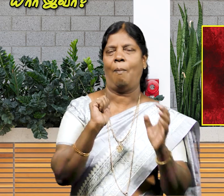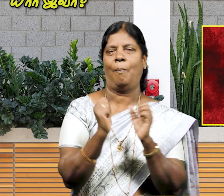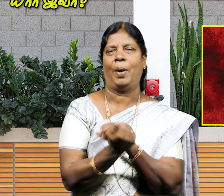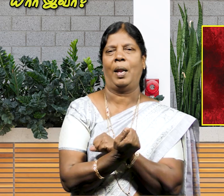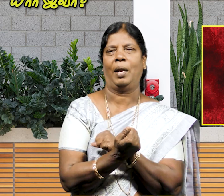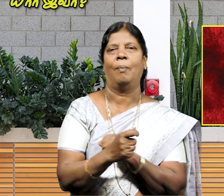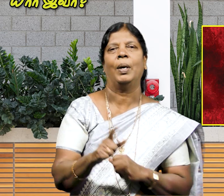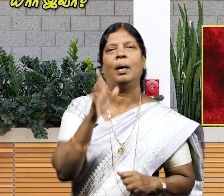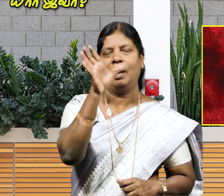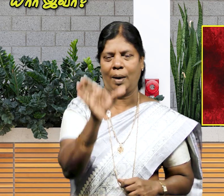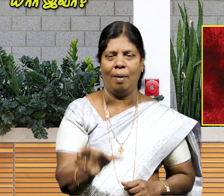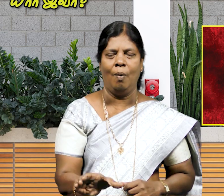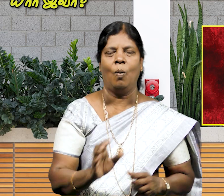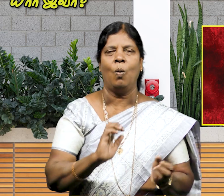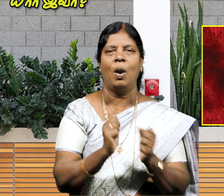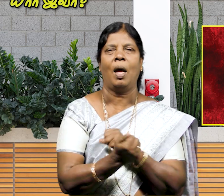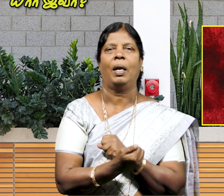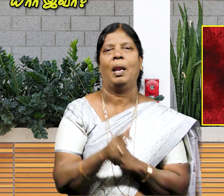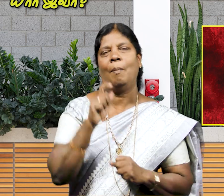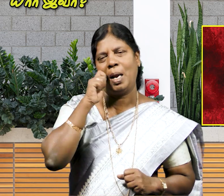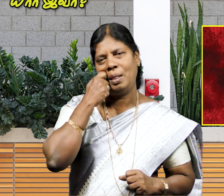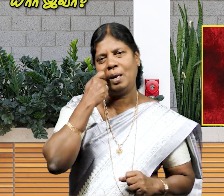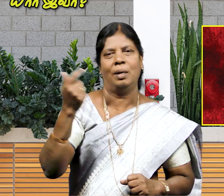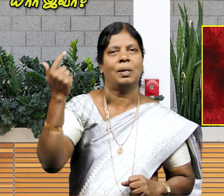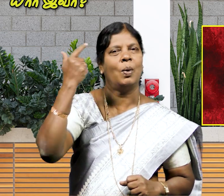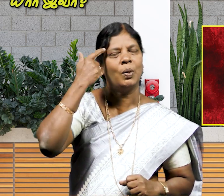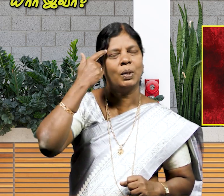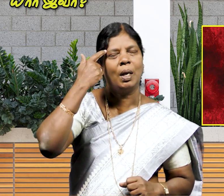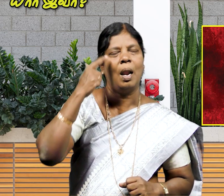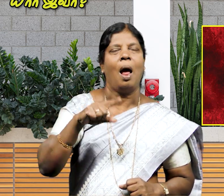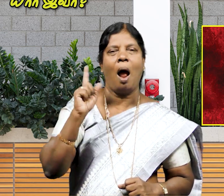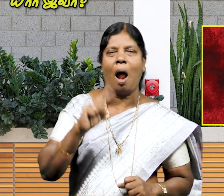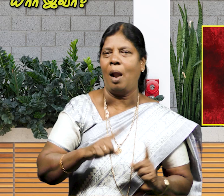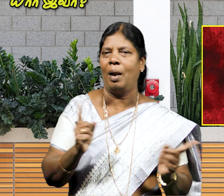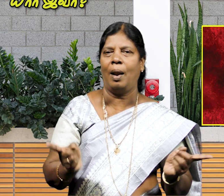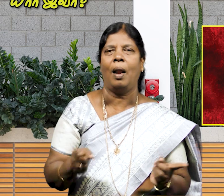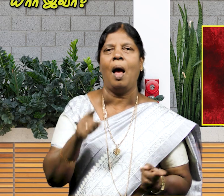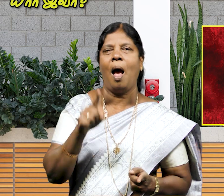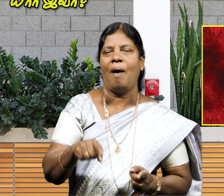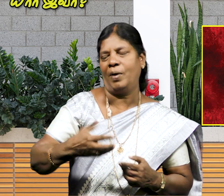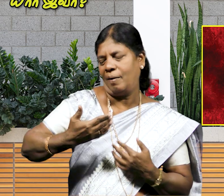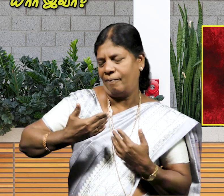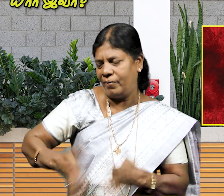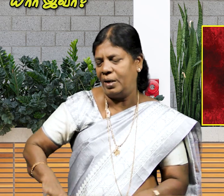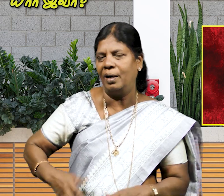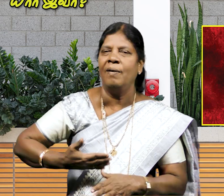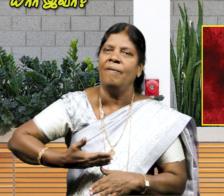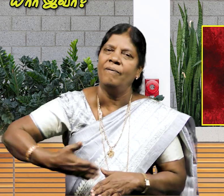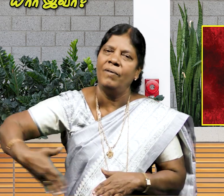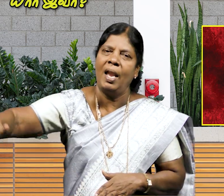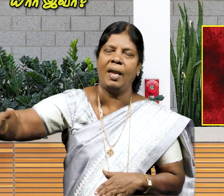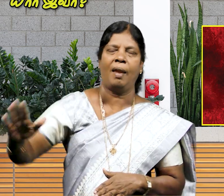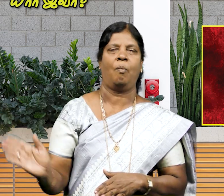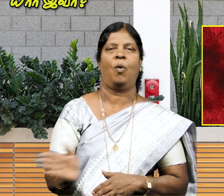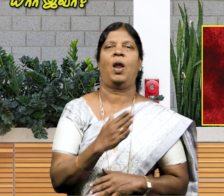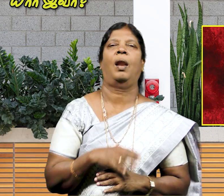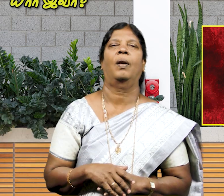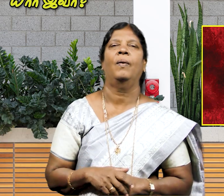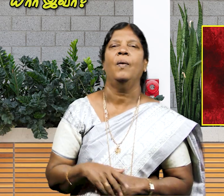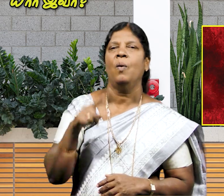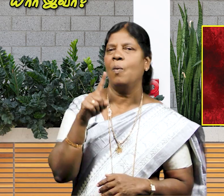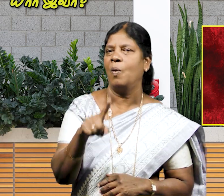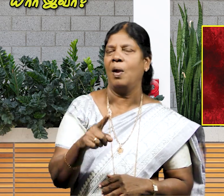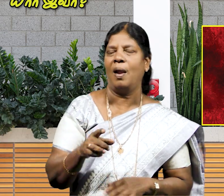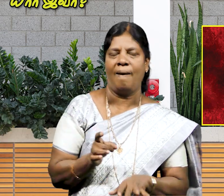மதிக்கிறார்? என்னாலே படைக்கப்பட்ட மனிதன் என்று உங்களை மதிக்கிறார். ஆனால் நீங்கள் அவரை விட்டு